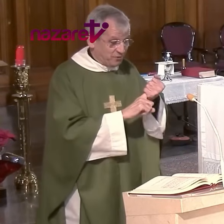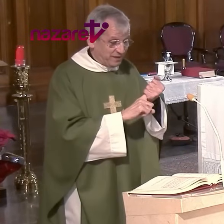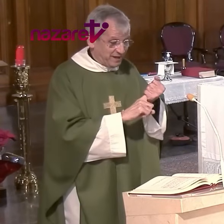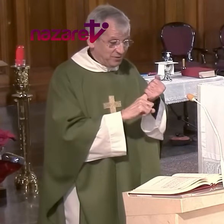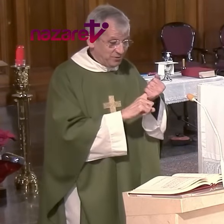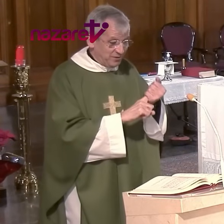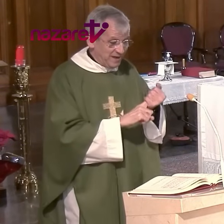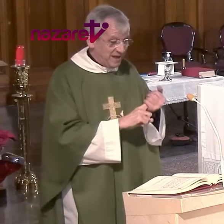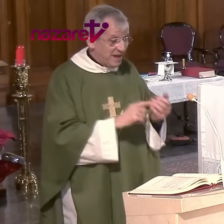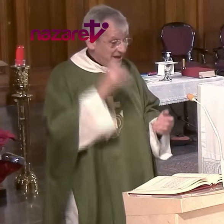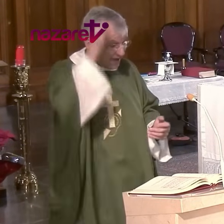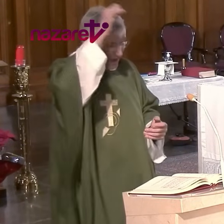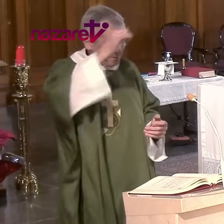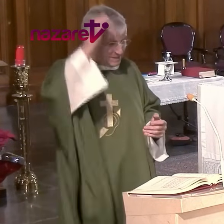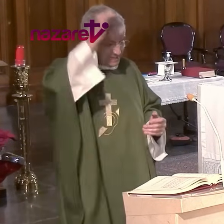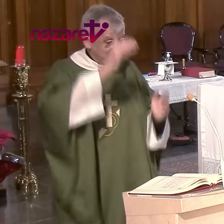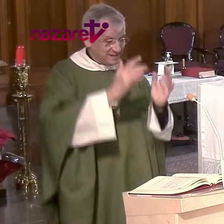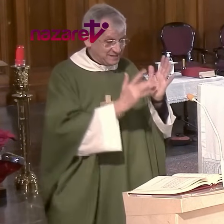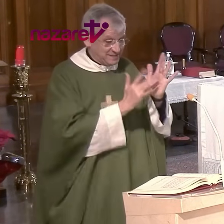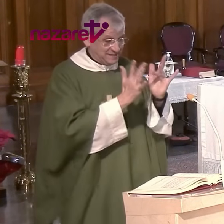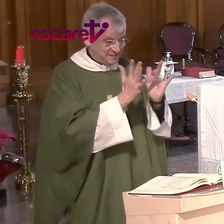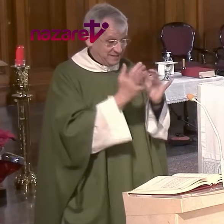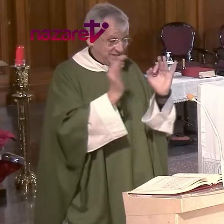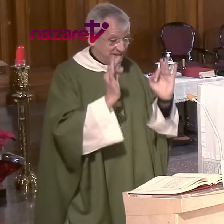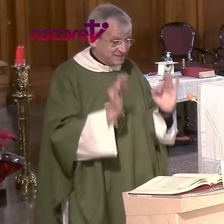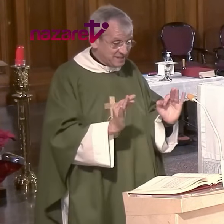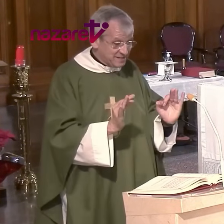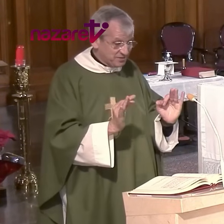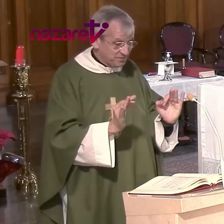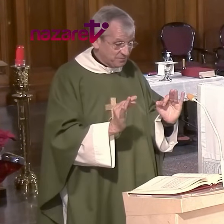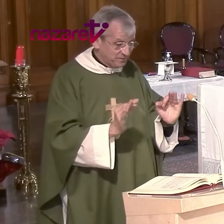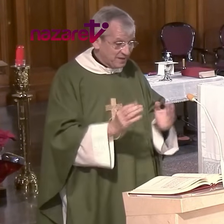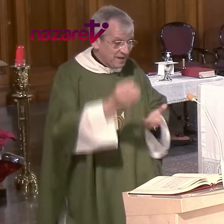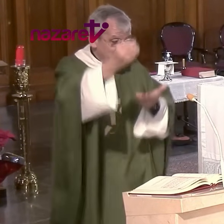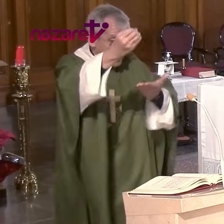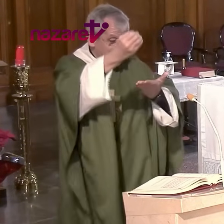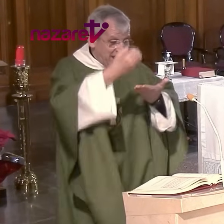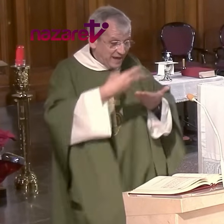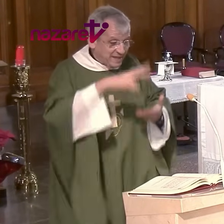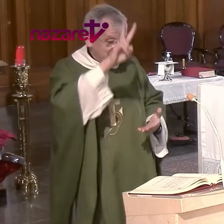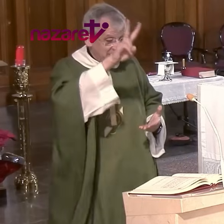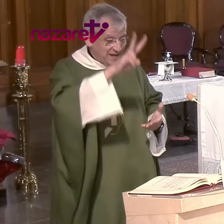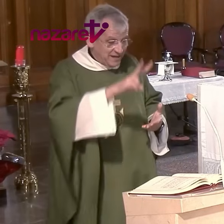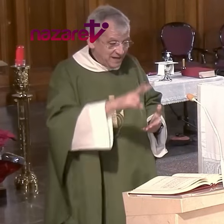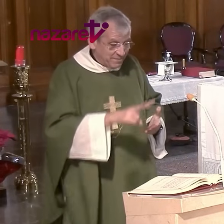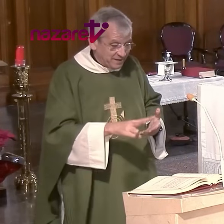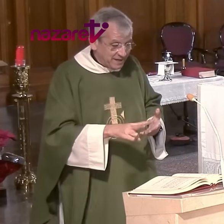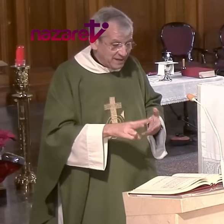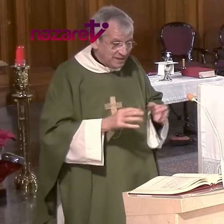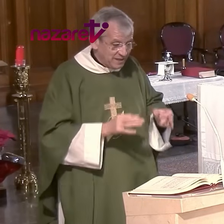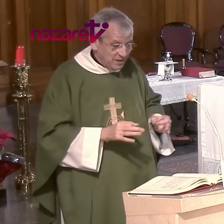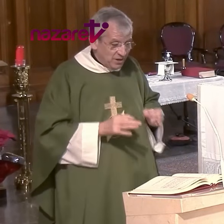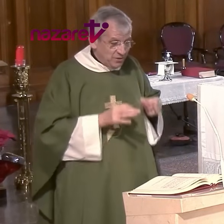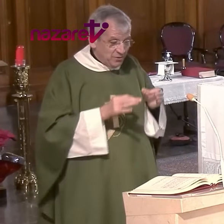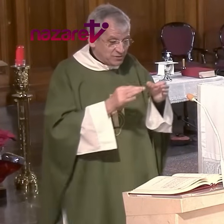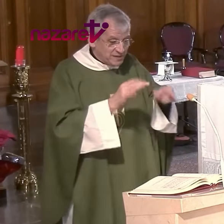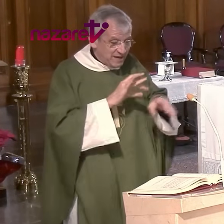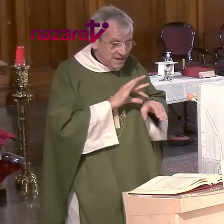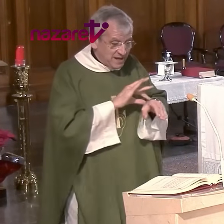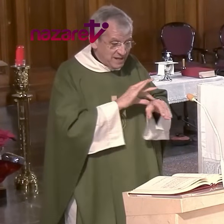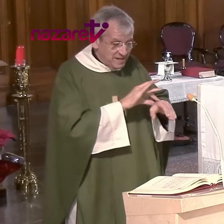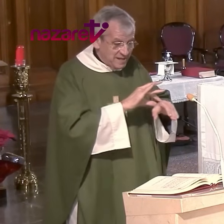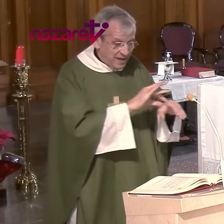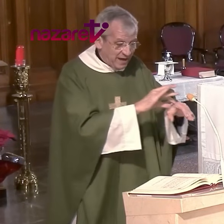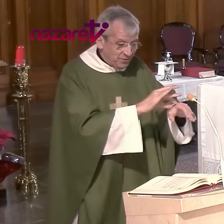Hemos encontrado al Mesías, que es Cristo. La gracia y la verdad nos